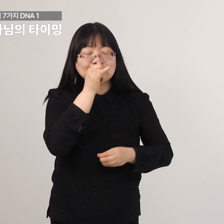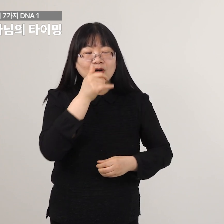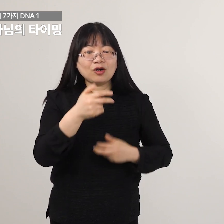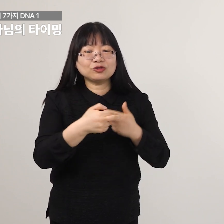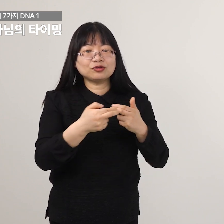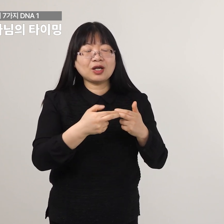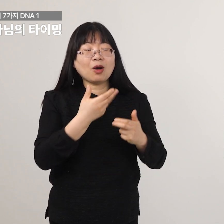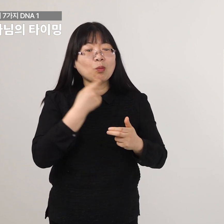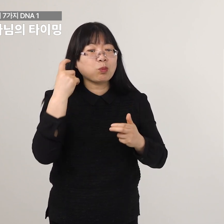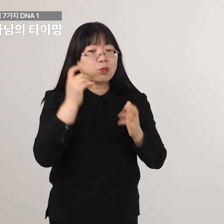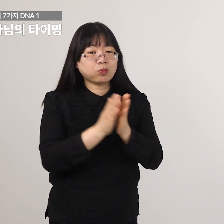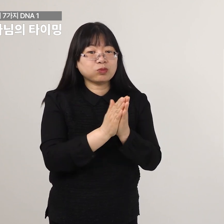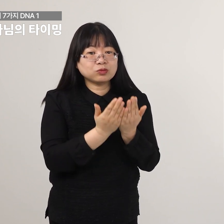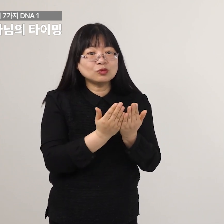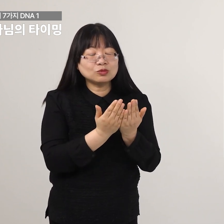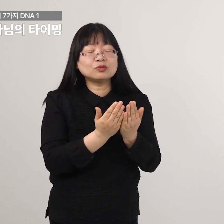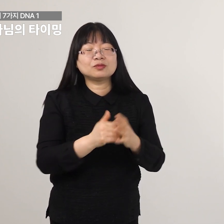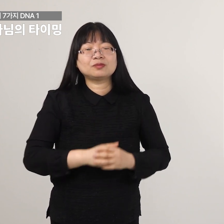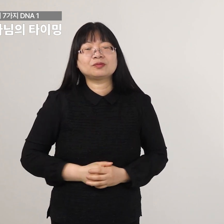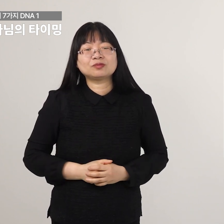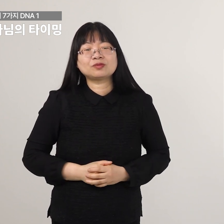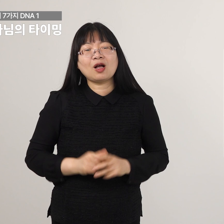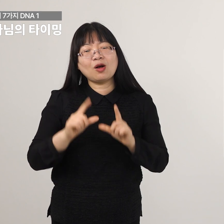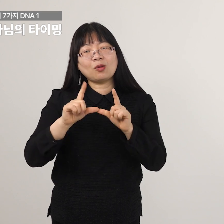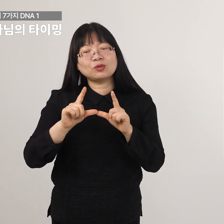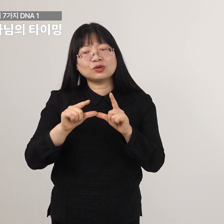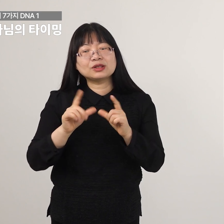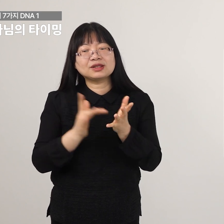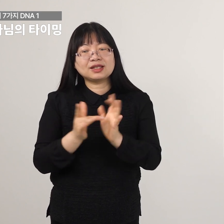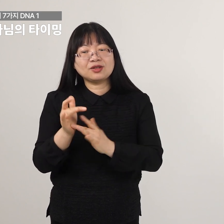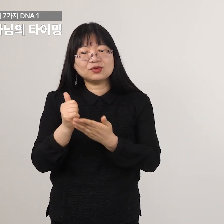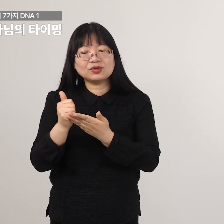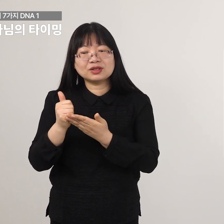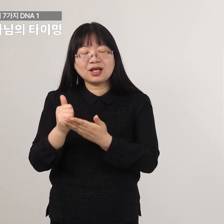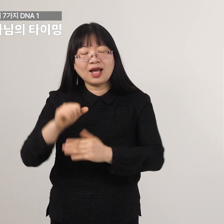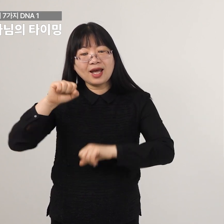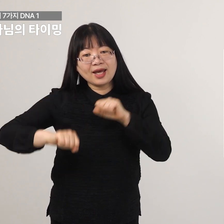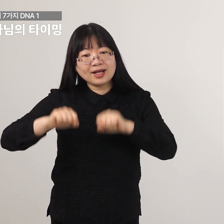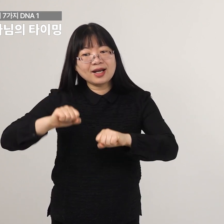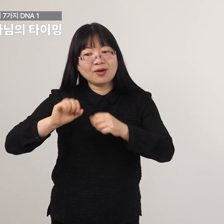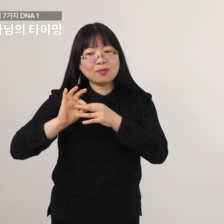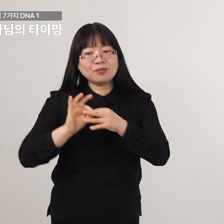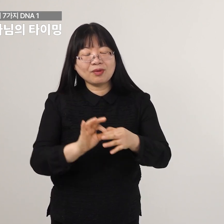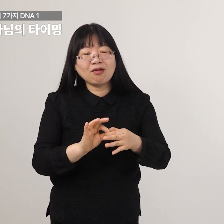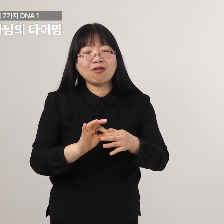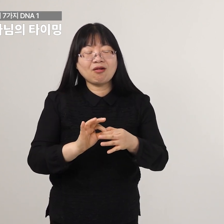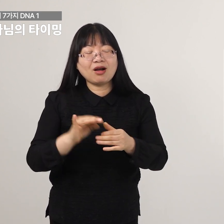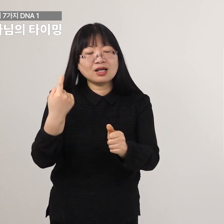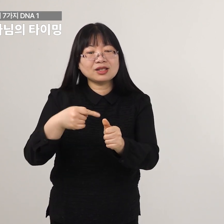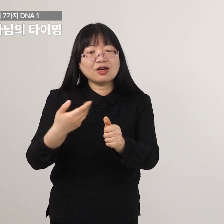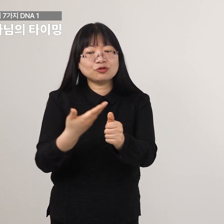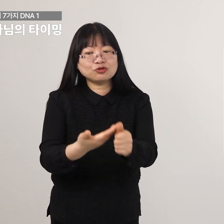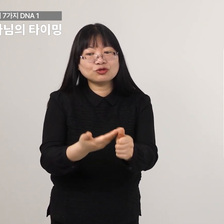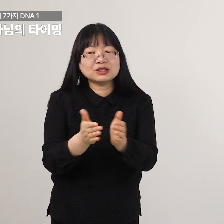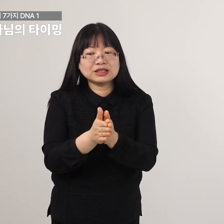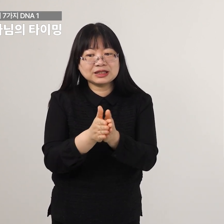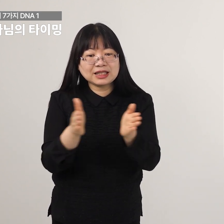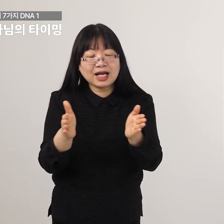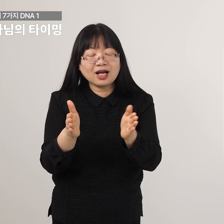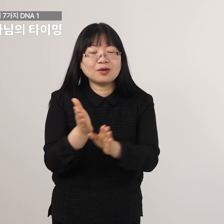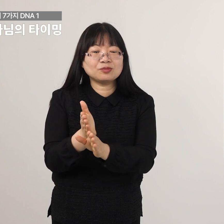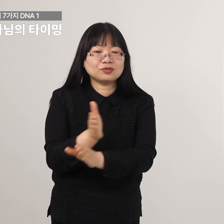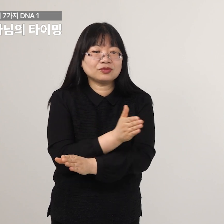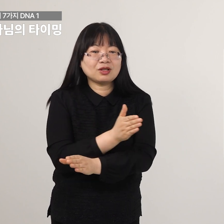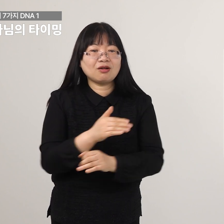누가복음을 얘기합니다. 무릇 예수께서 행하시며 가르치시기를